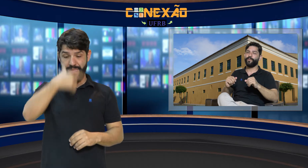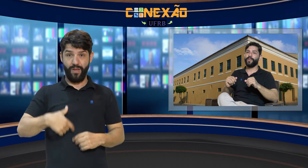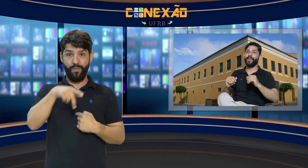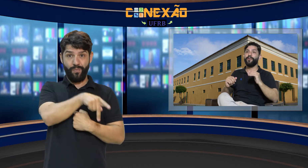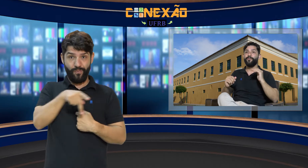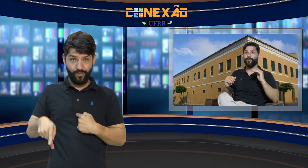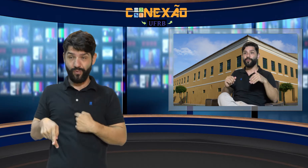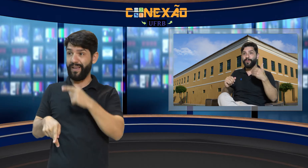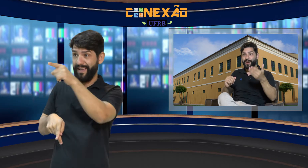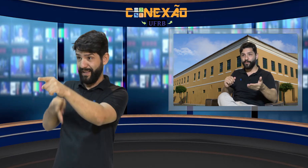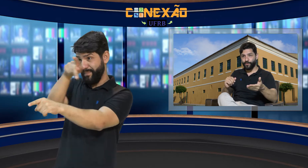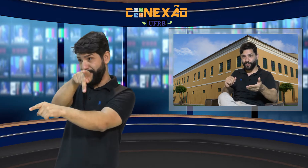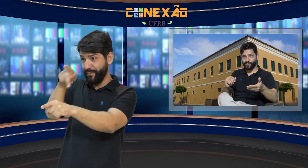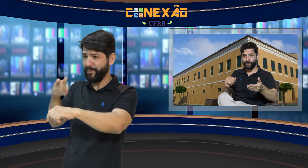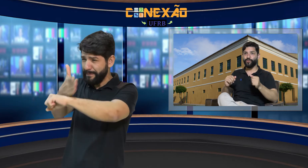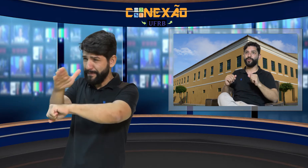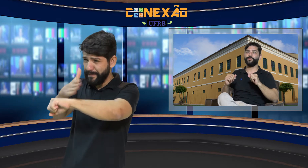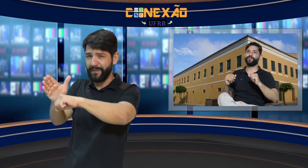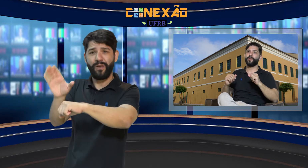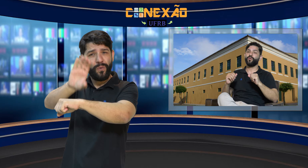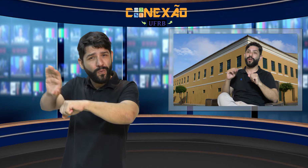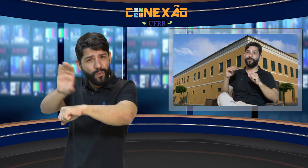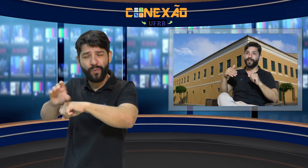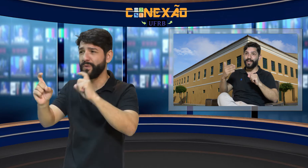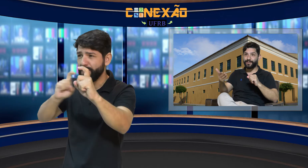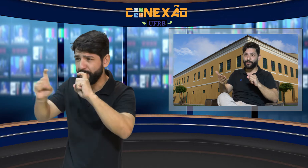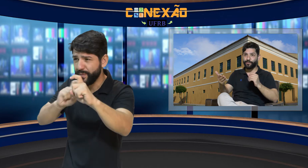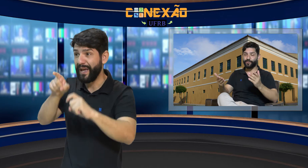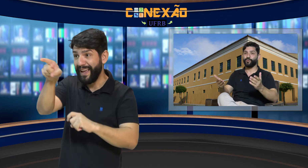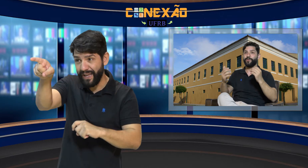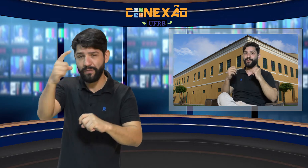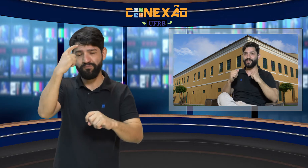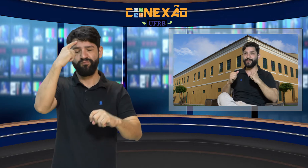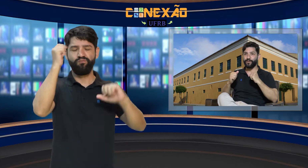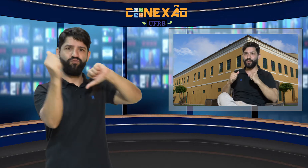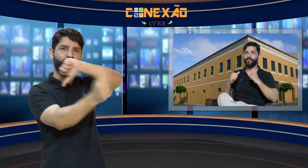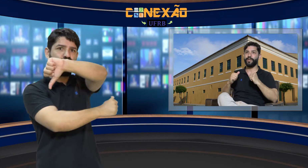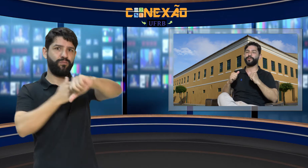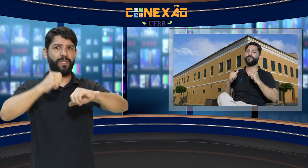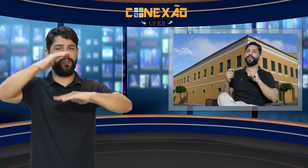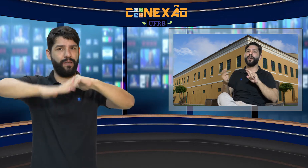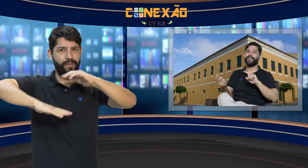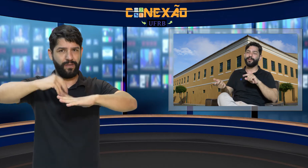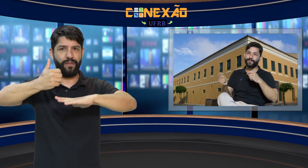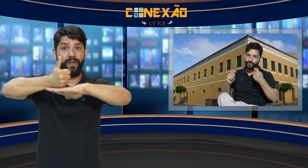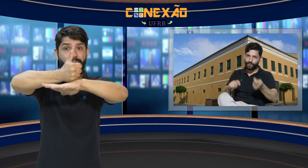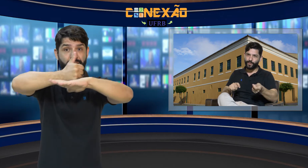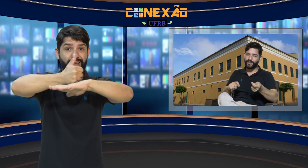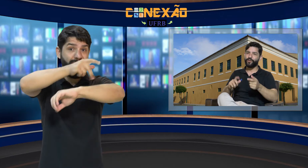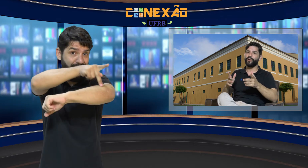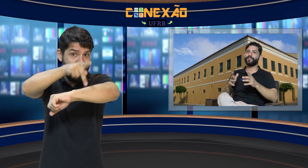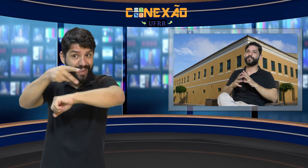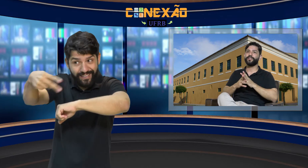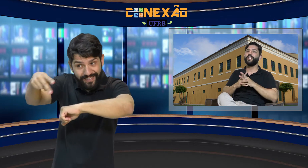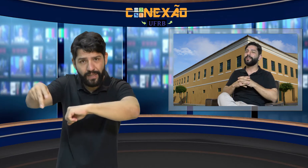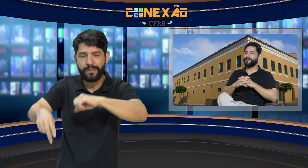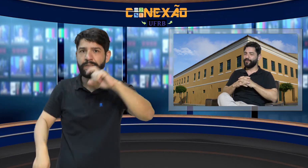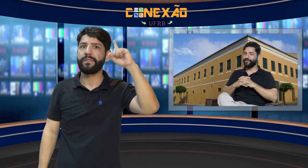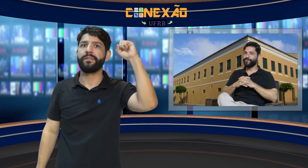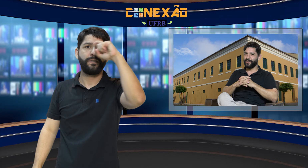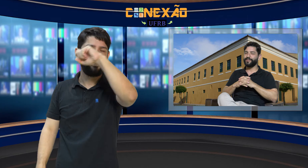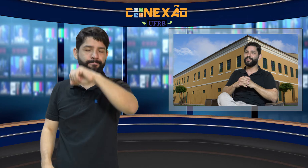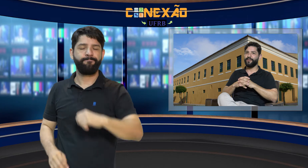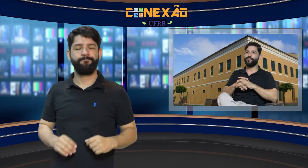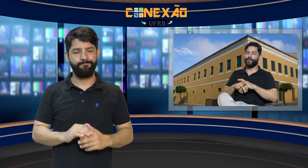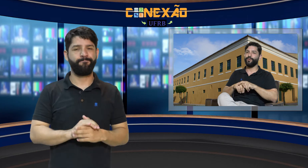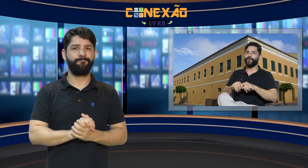atitudinal. Formar o professor, qualificar esse professor para fazer esse acolhimento, adaptações pedagógicas são